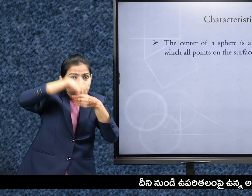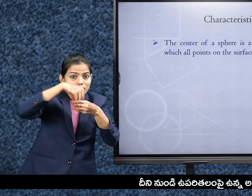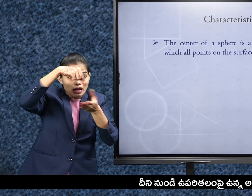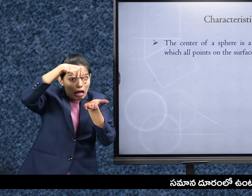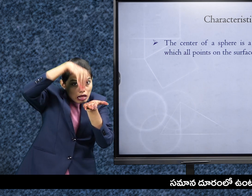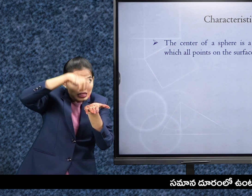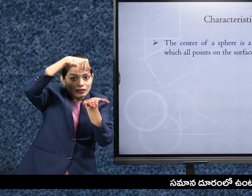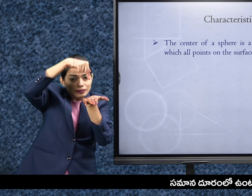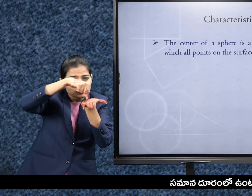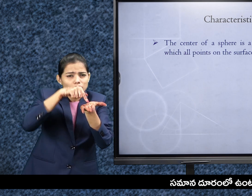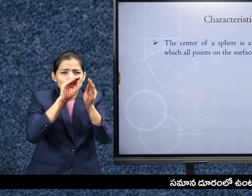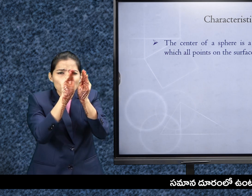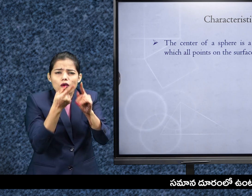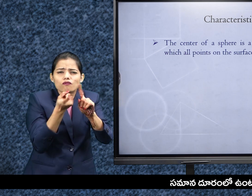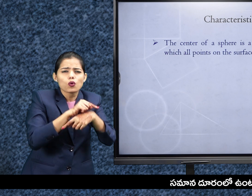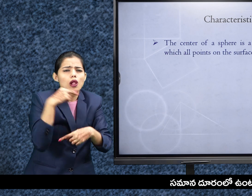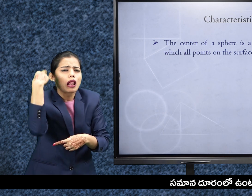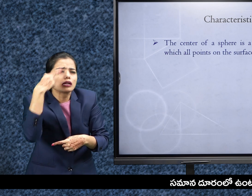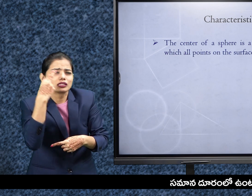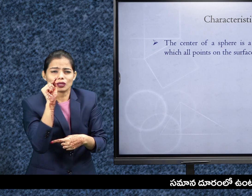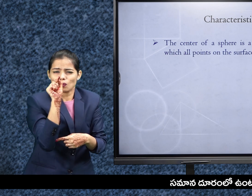బిందువులు సమాన దూరంలో ఉంటాయి.